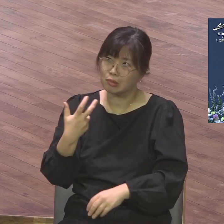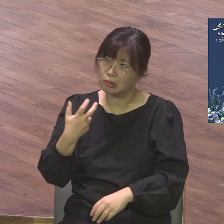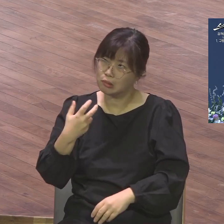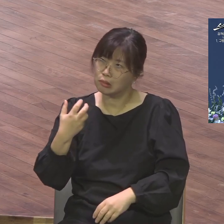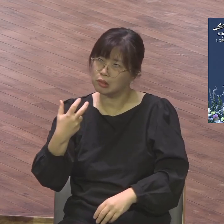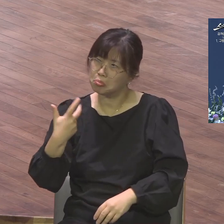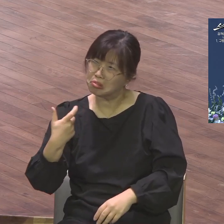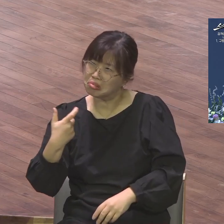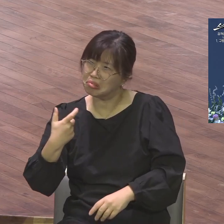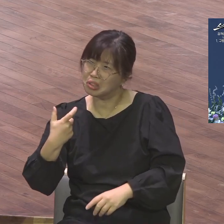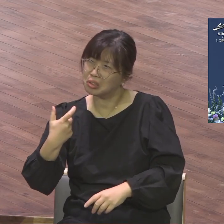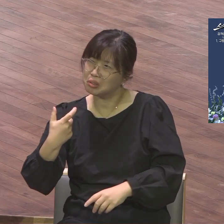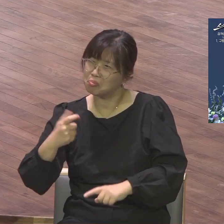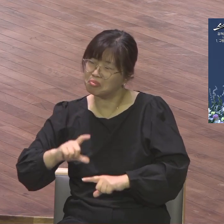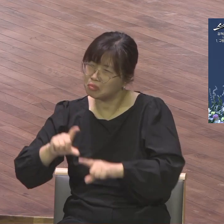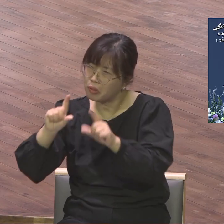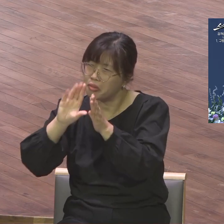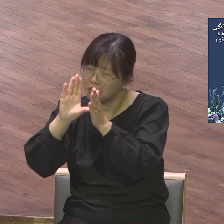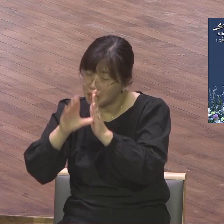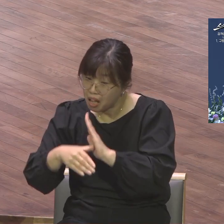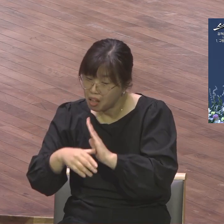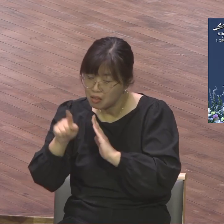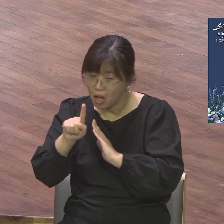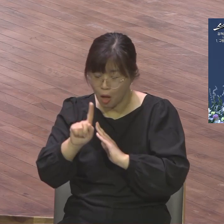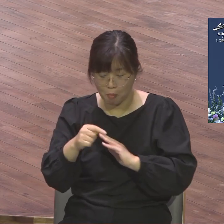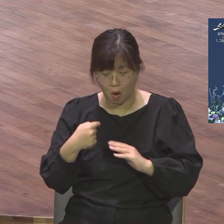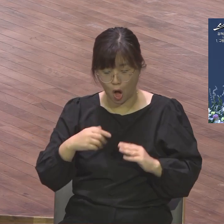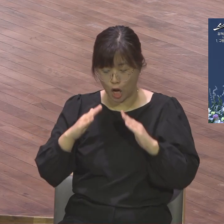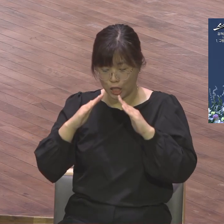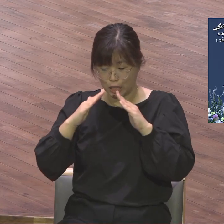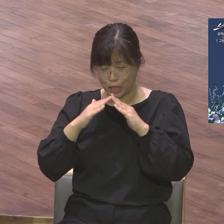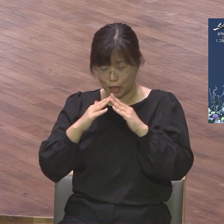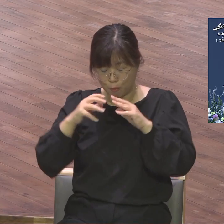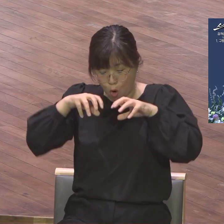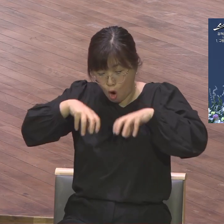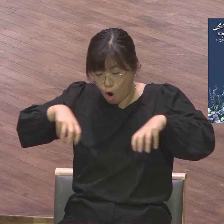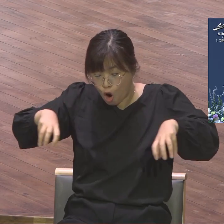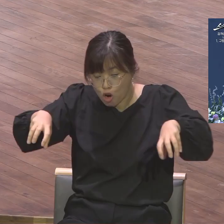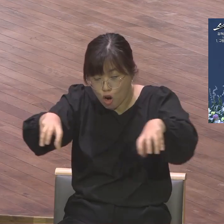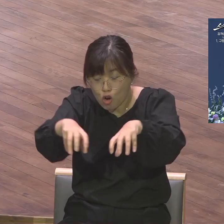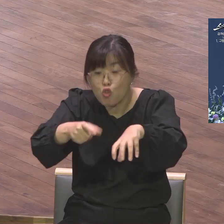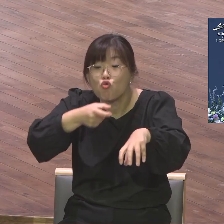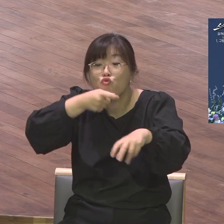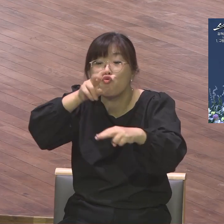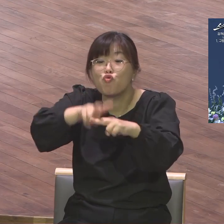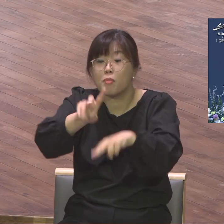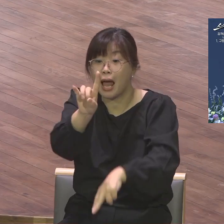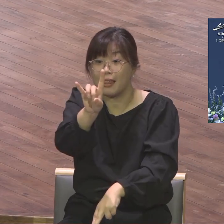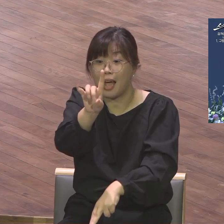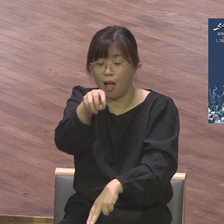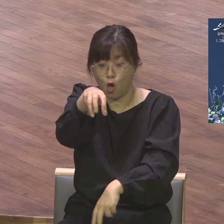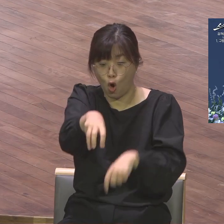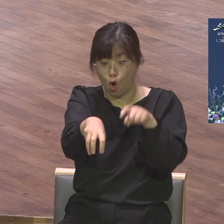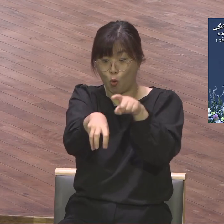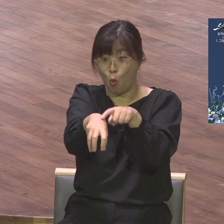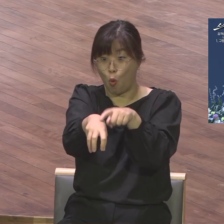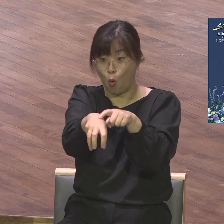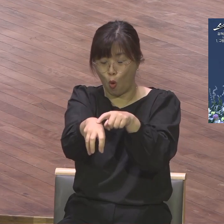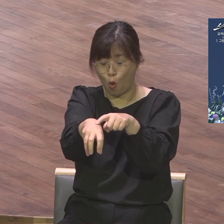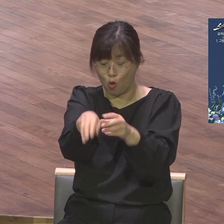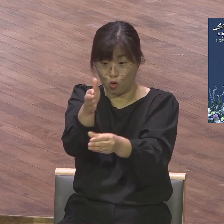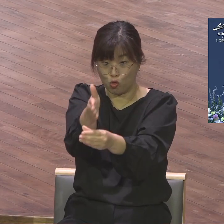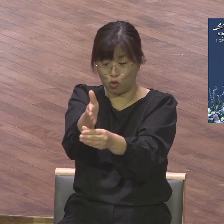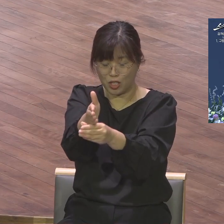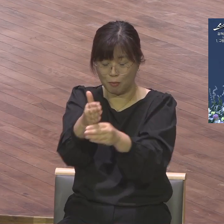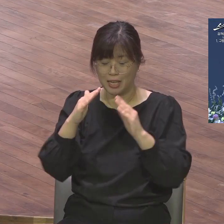그때 우리나라도 제가 어릴 때부터 우물 중심이어서 삶이 우리 동네 우물 하나 있었어요. 우물